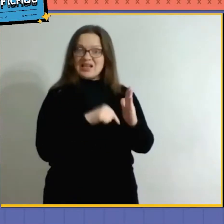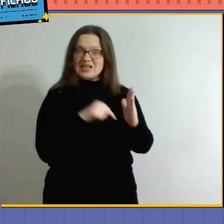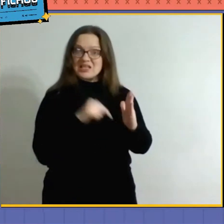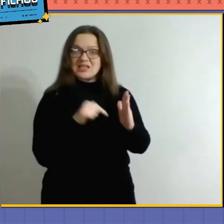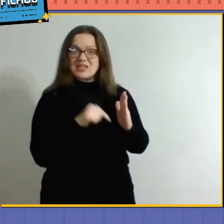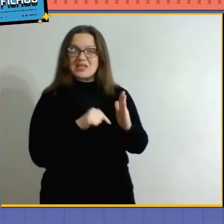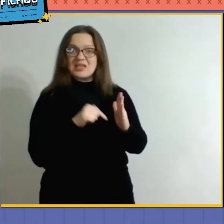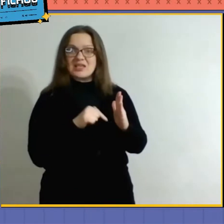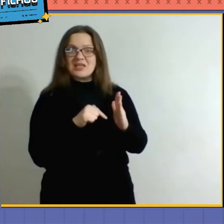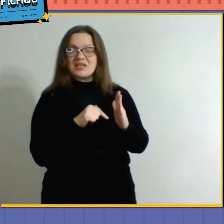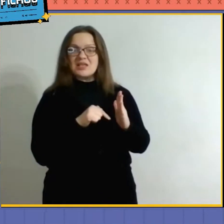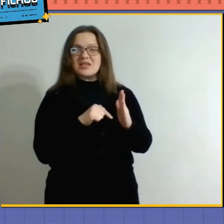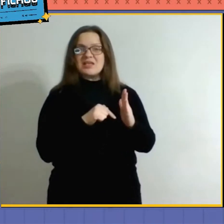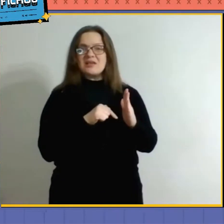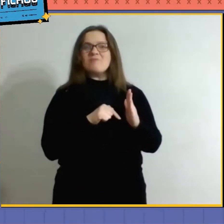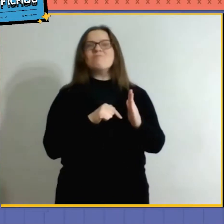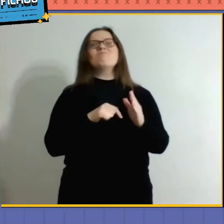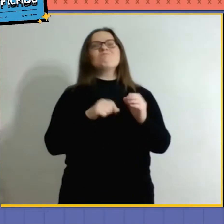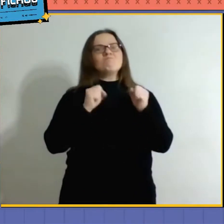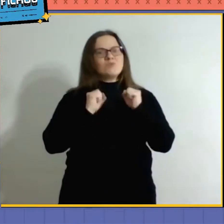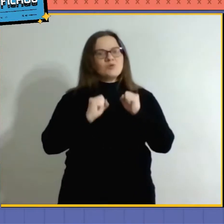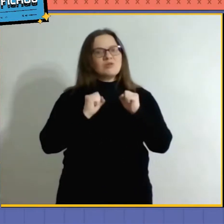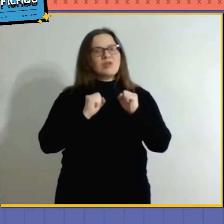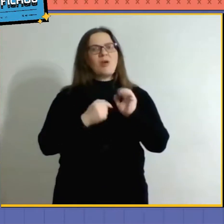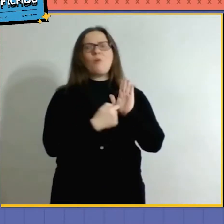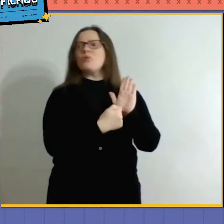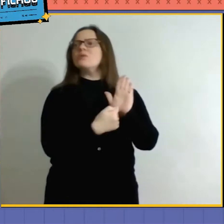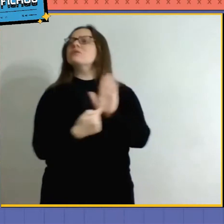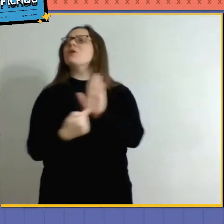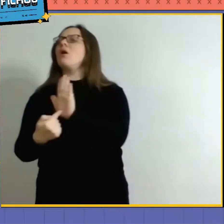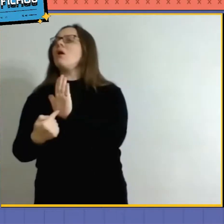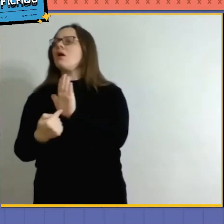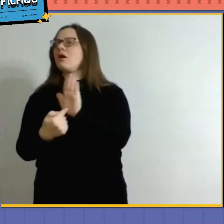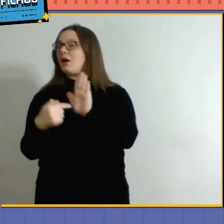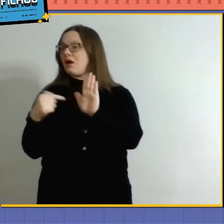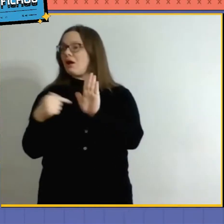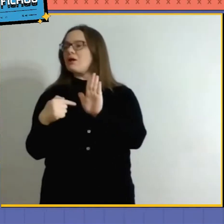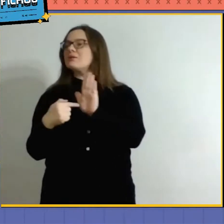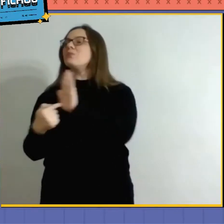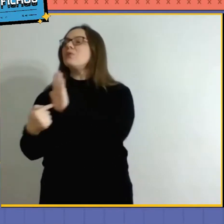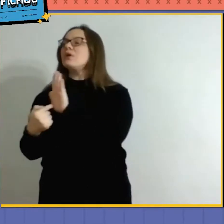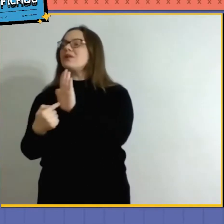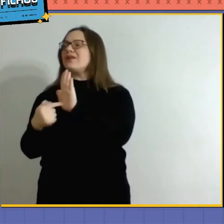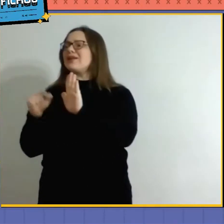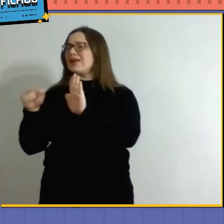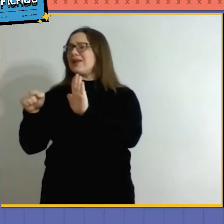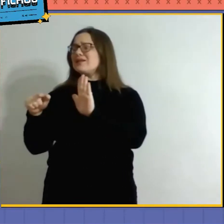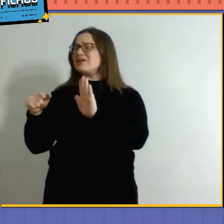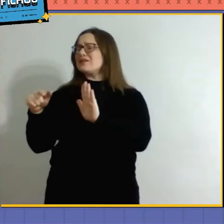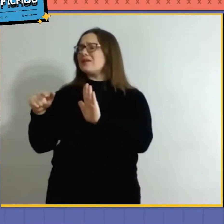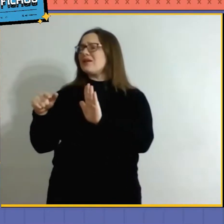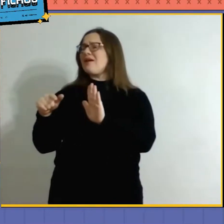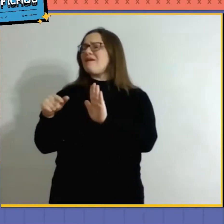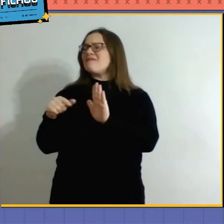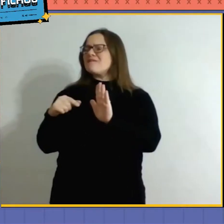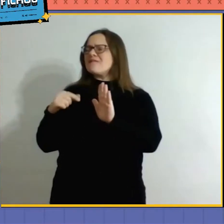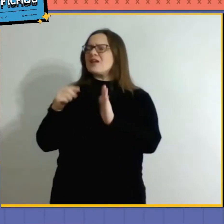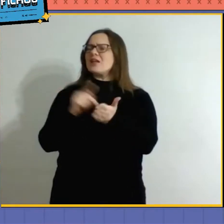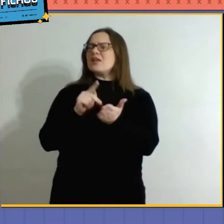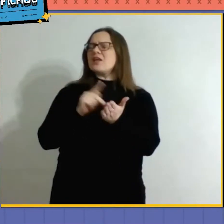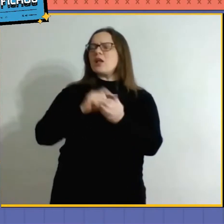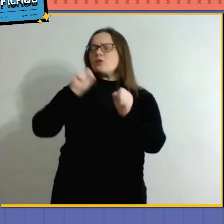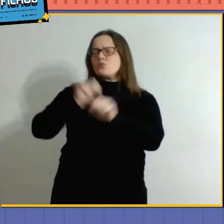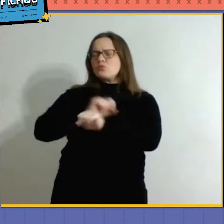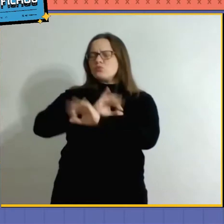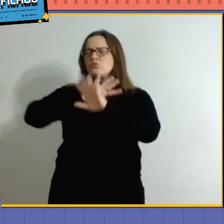a a Deus nós podemos mostrar para essas pessoas que estão nas trevas que estão em sofrimento a verdadeira luz a verdadeira alegria